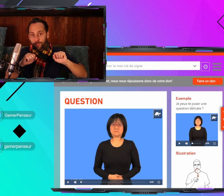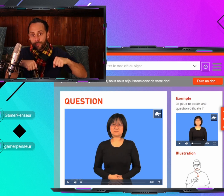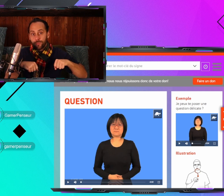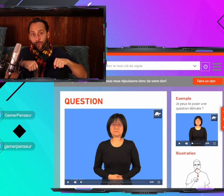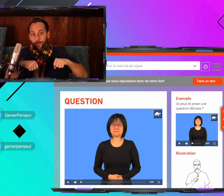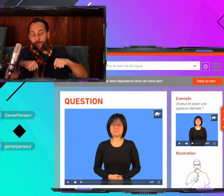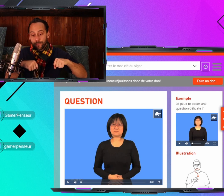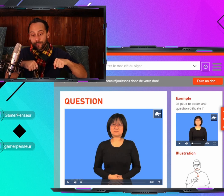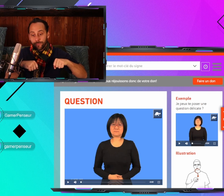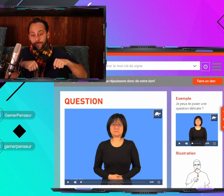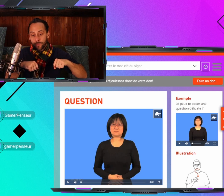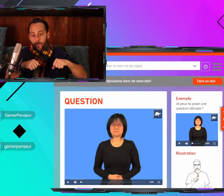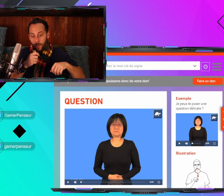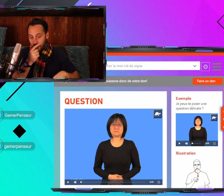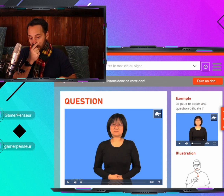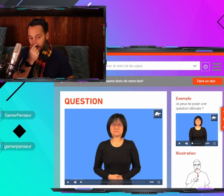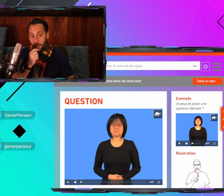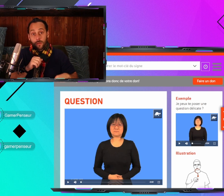Peut.